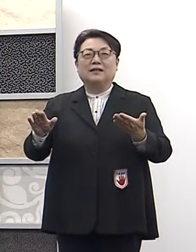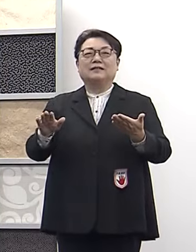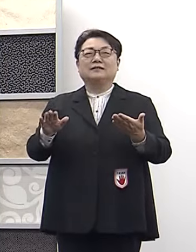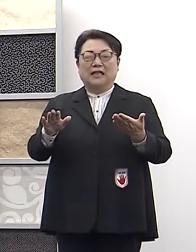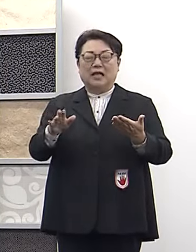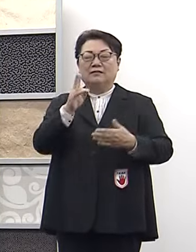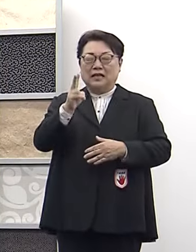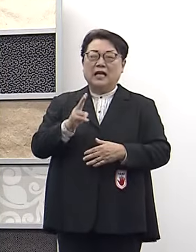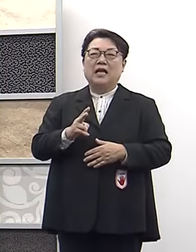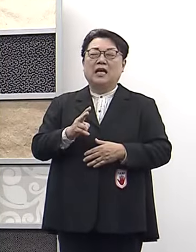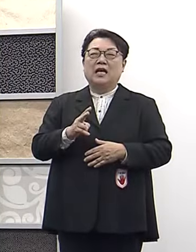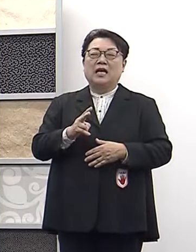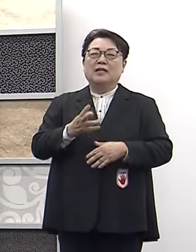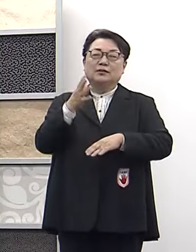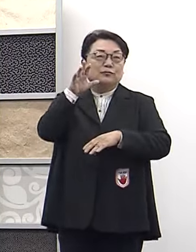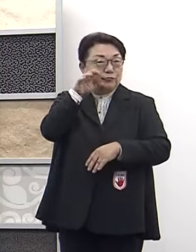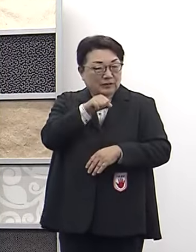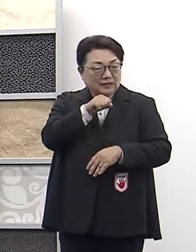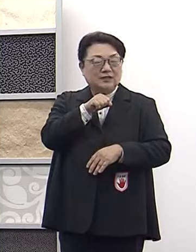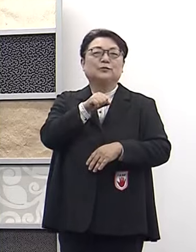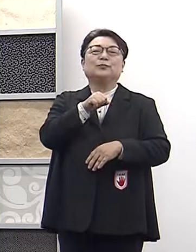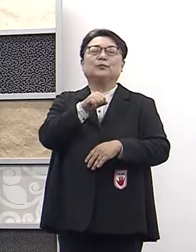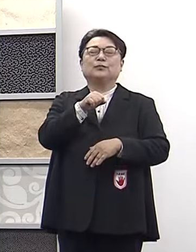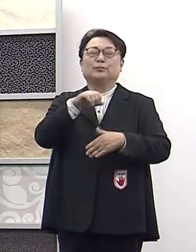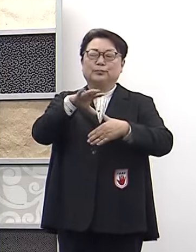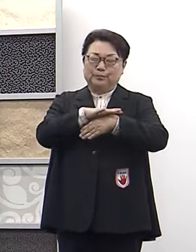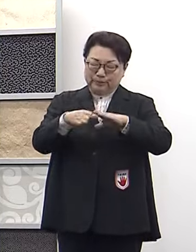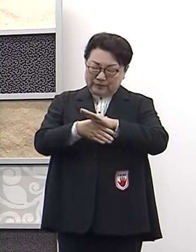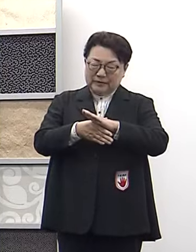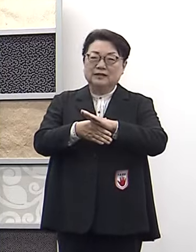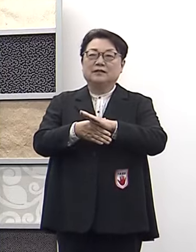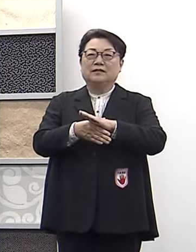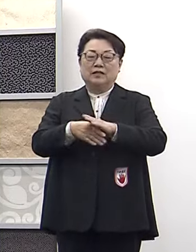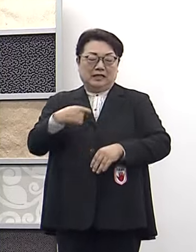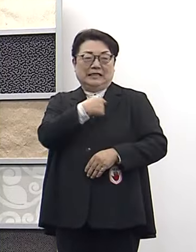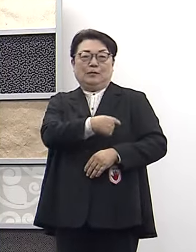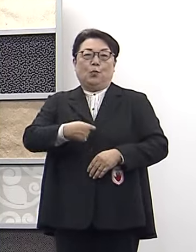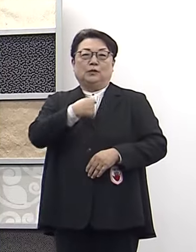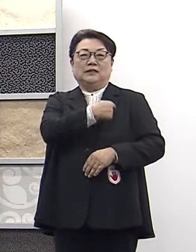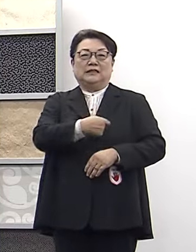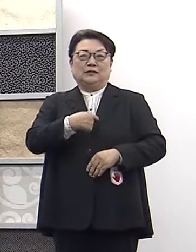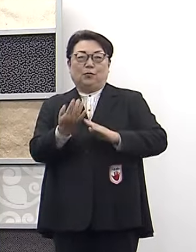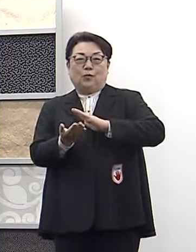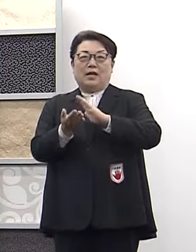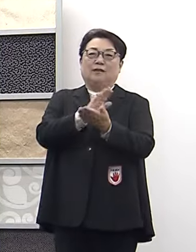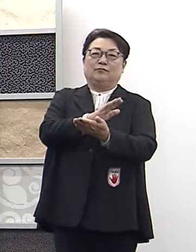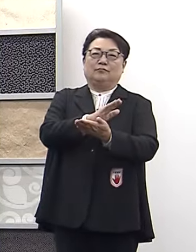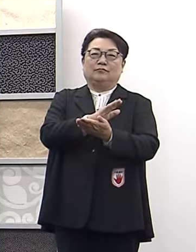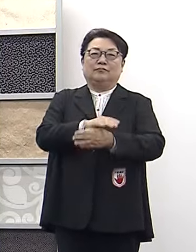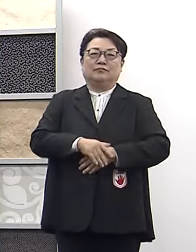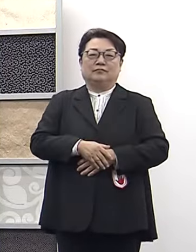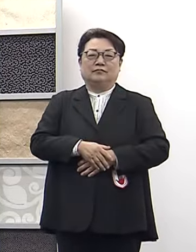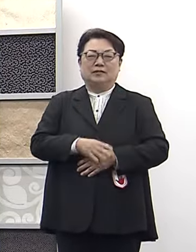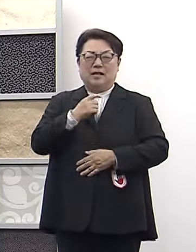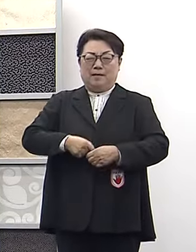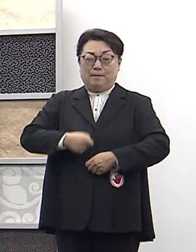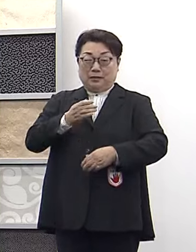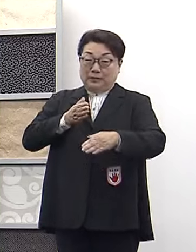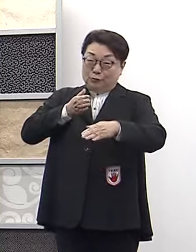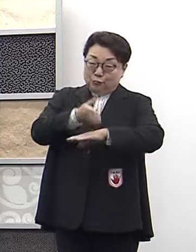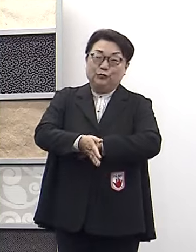カルチャーというかですね、その心持ち がもう真面目すぎるのでまだまだ